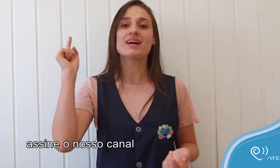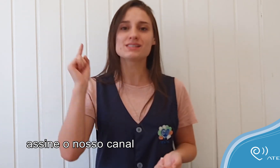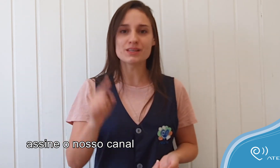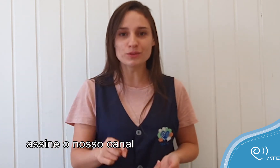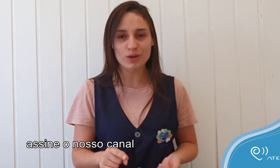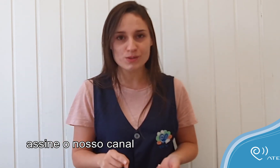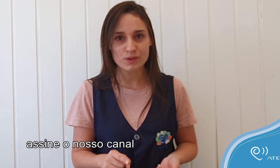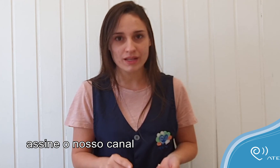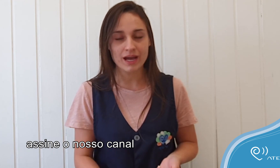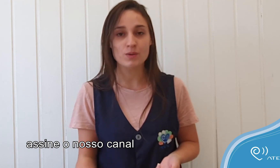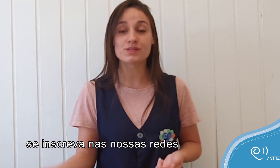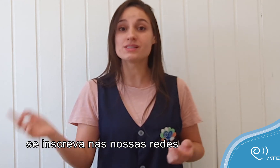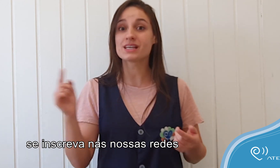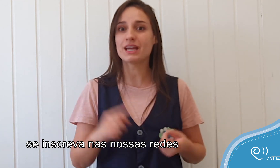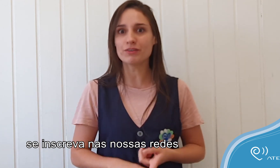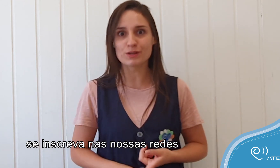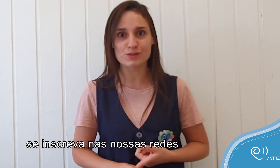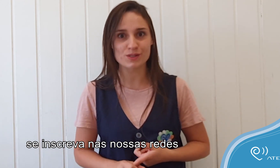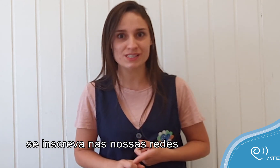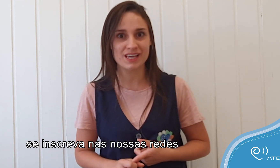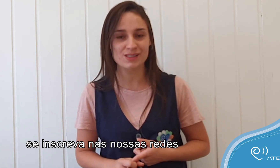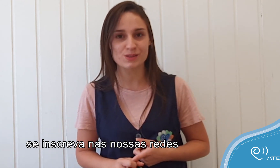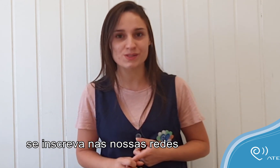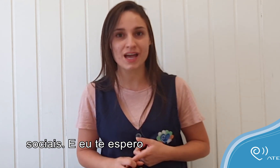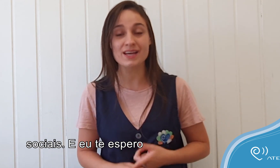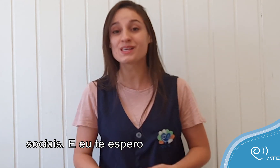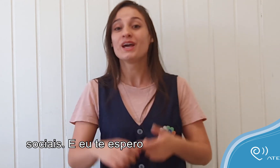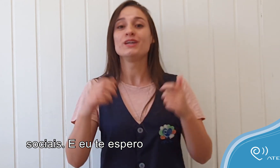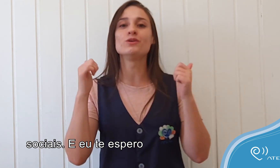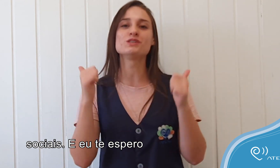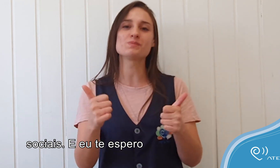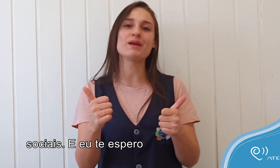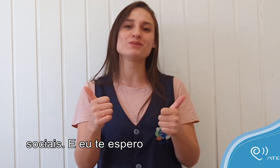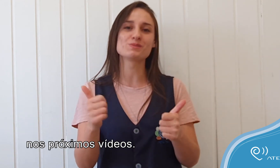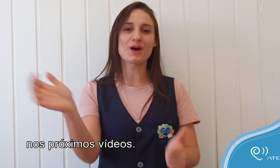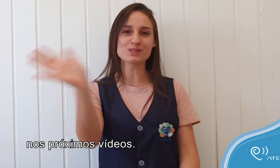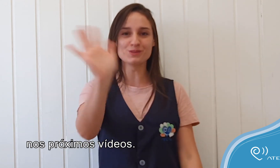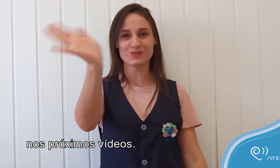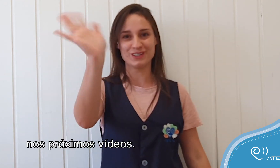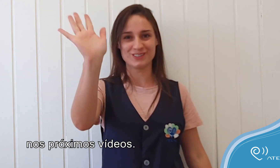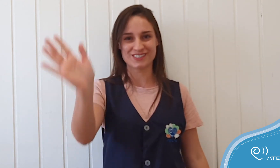assine o nosso canal, se inscreva nas nossas redes sociais e eu te espero nos próximos vídeos.